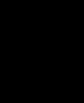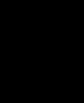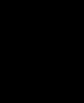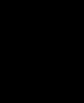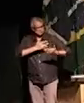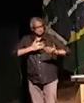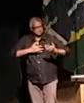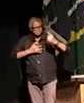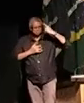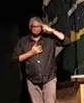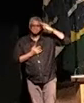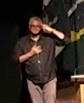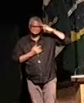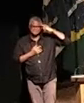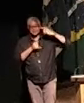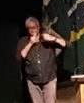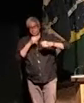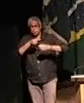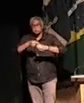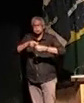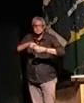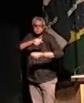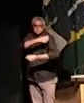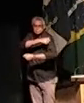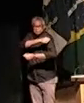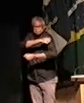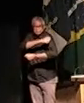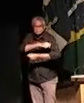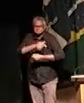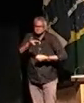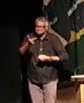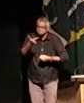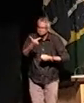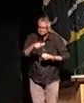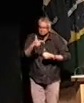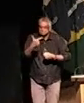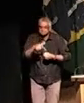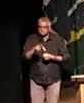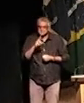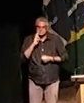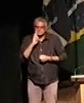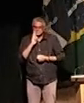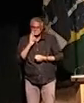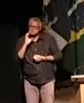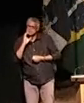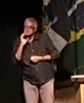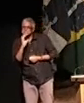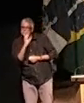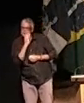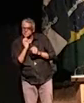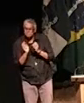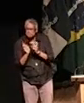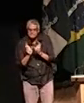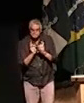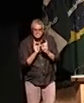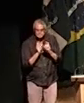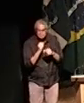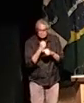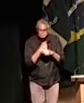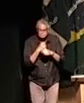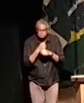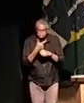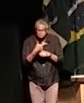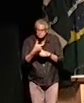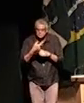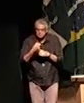a gente pensar assim município do Rio de Janeiro não tem Cantina desde 2002 né Mas